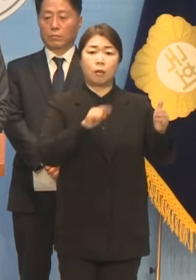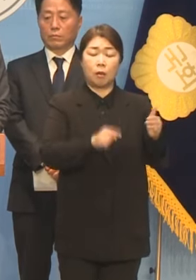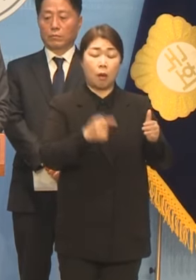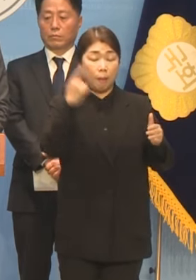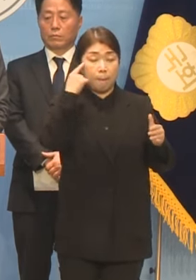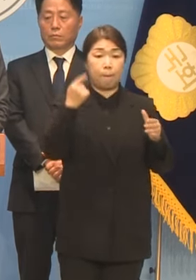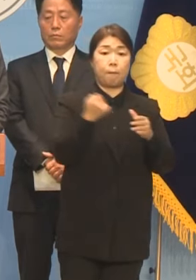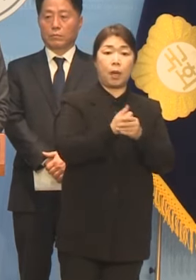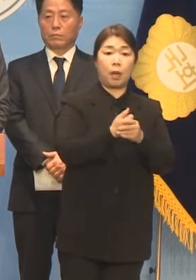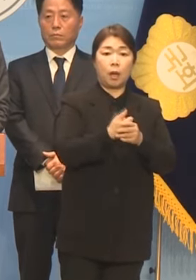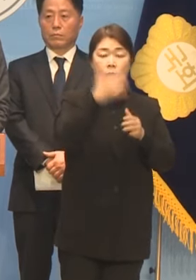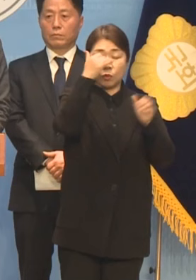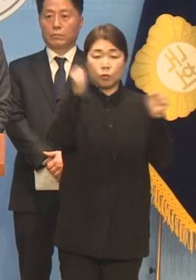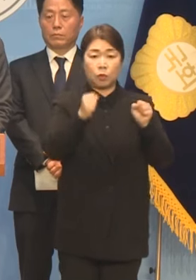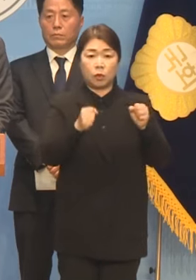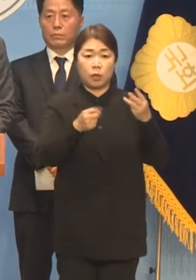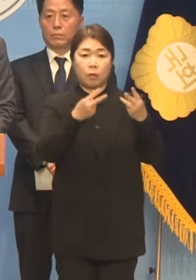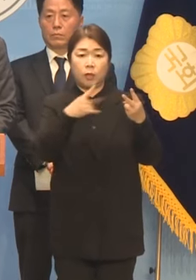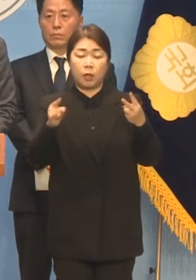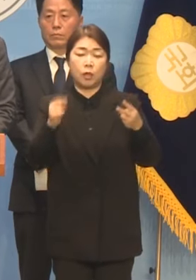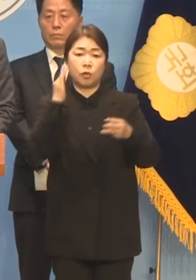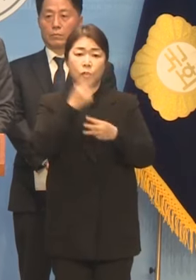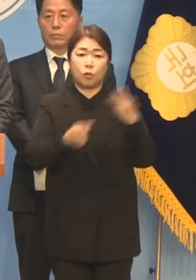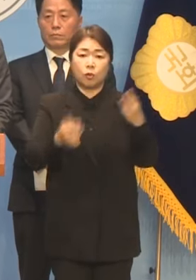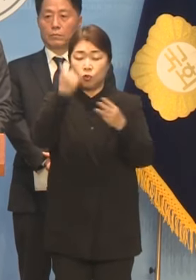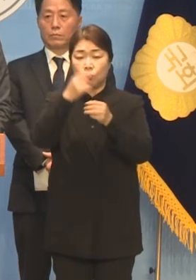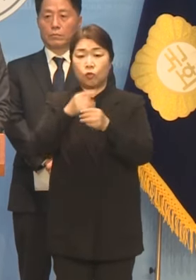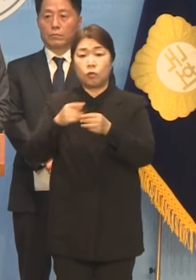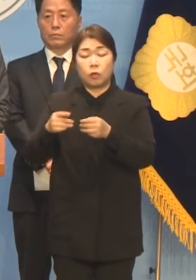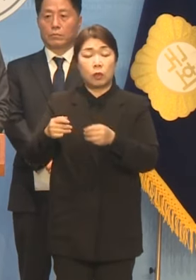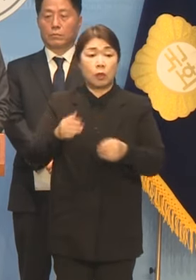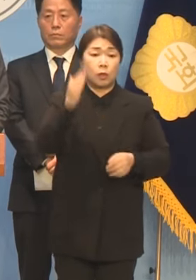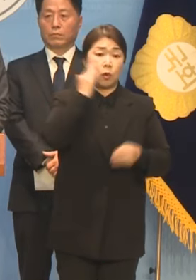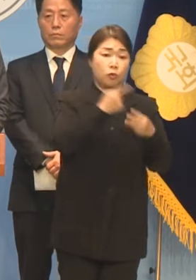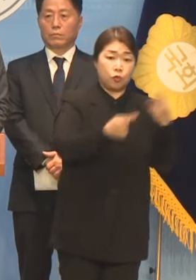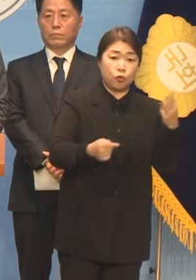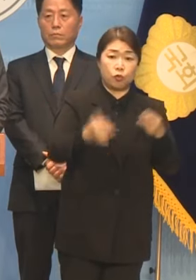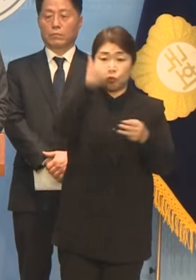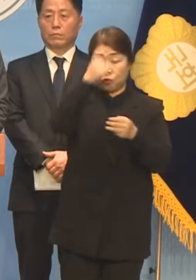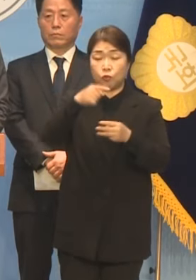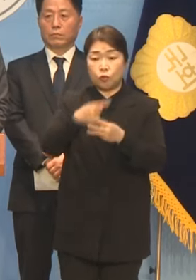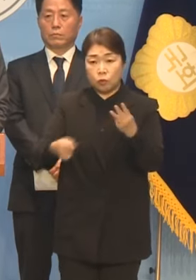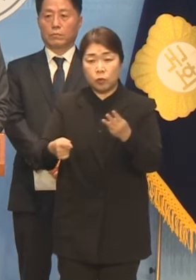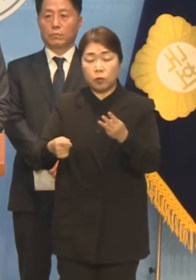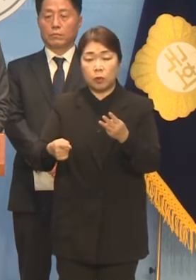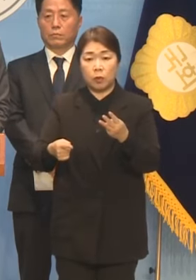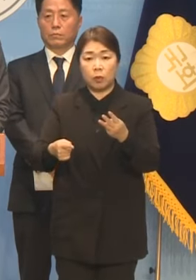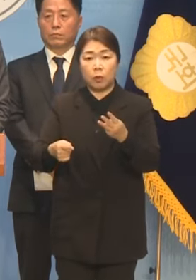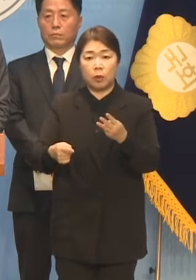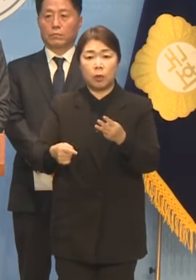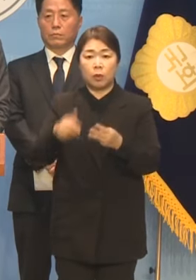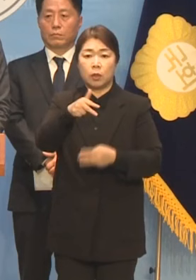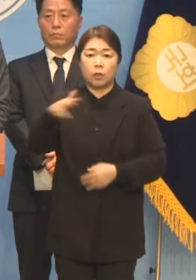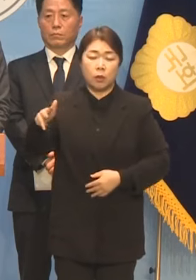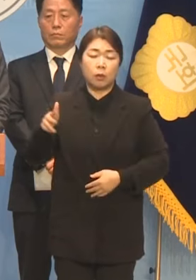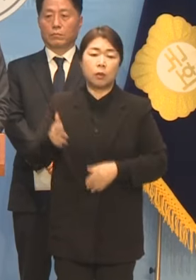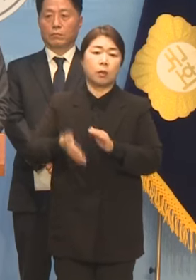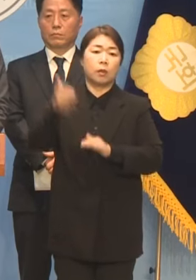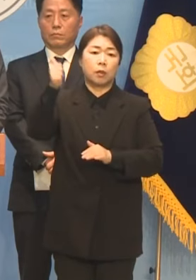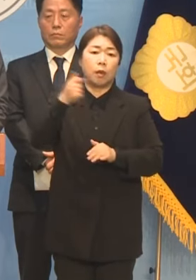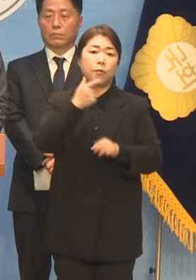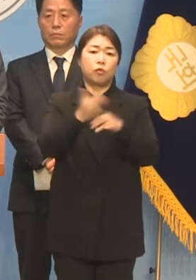충북도 3대시인 청주시 충주시 제천시에서 유일하게 저 제천 시장만 당선되었습니다